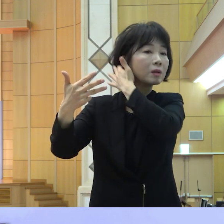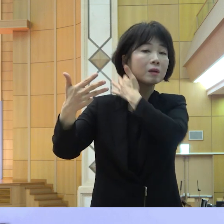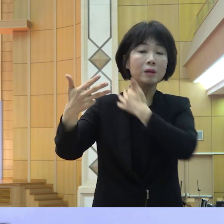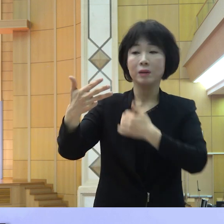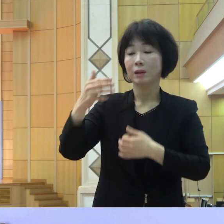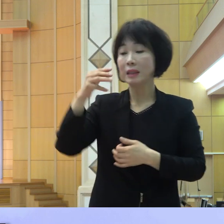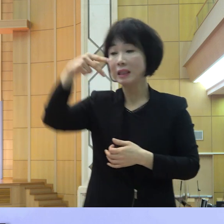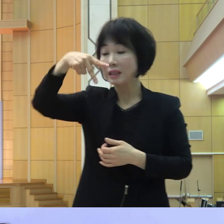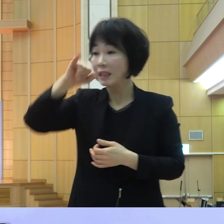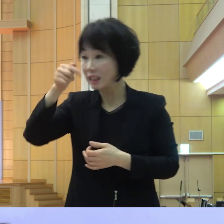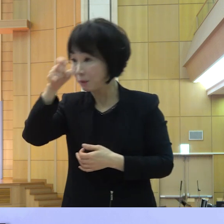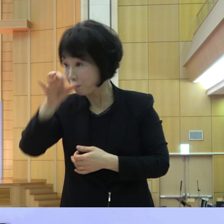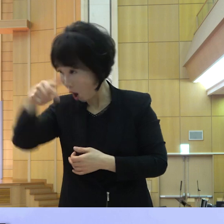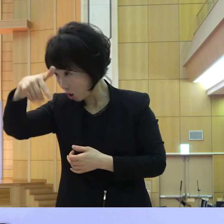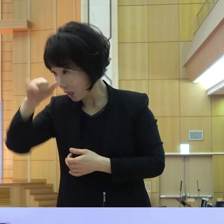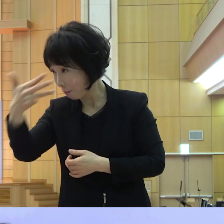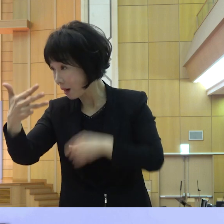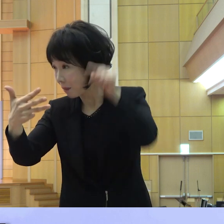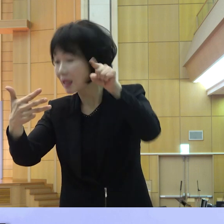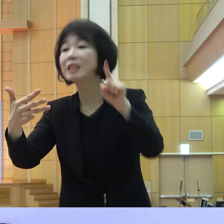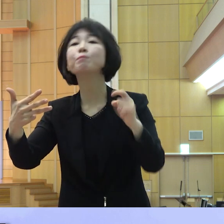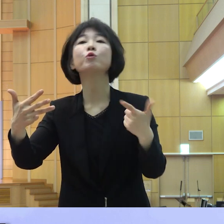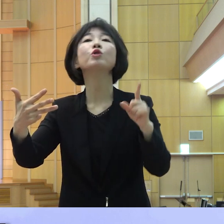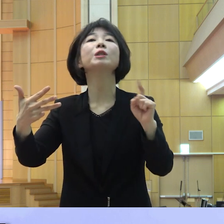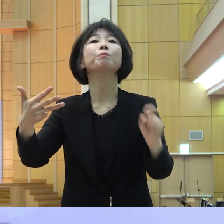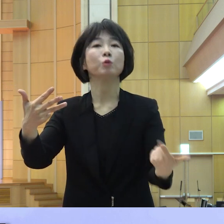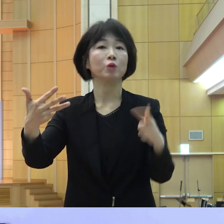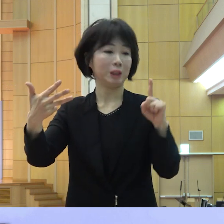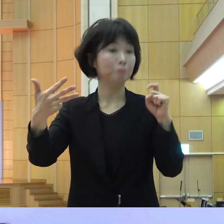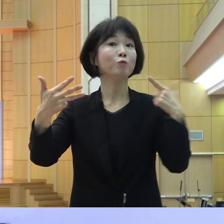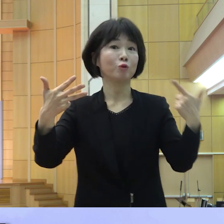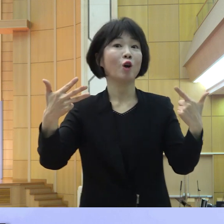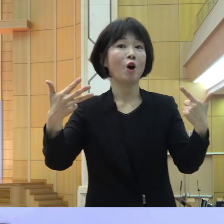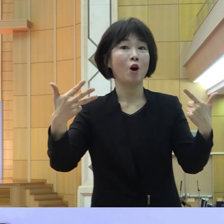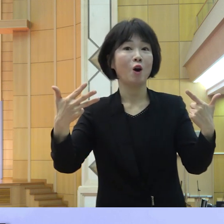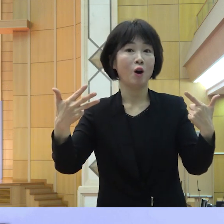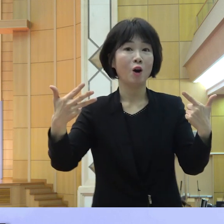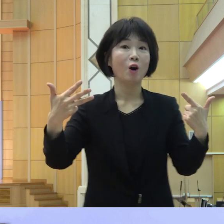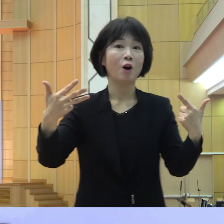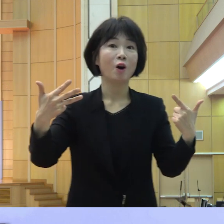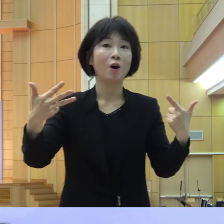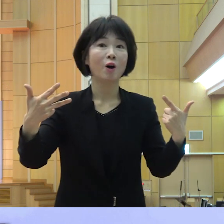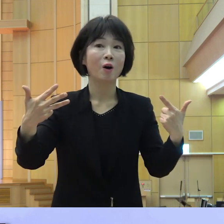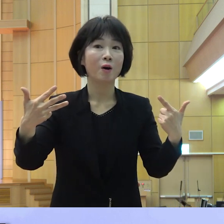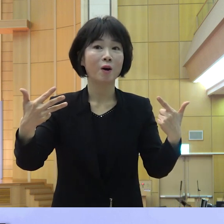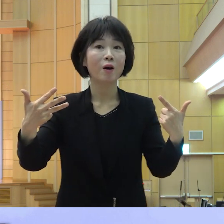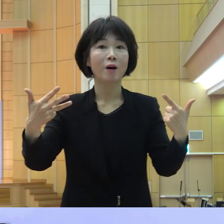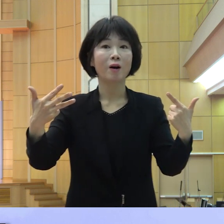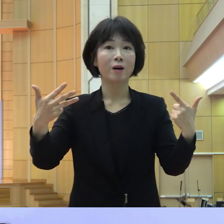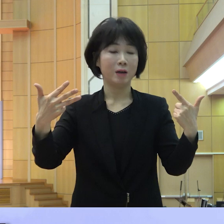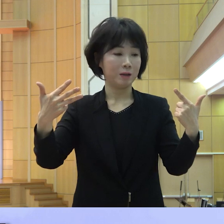구약 성경 신명기 8장 16절 말씀 보면